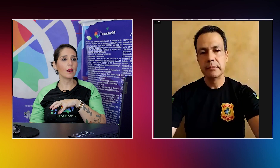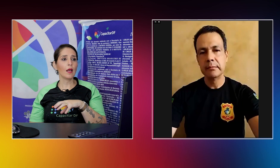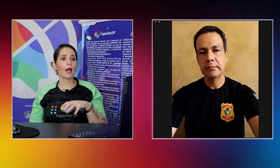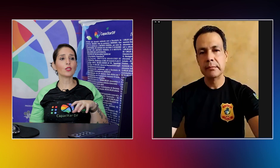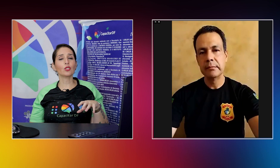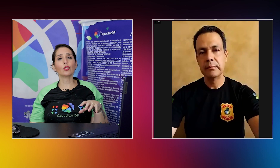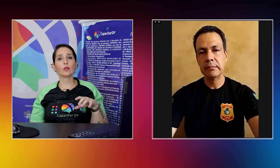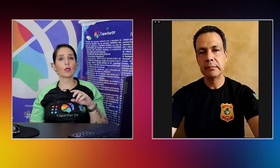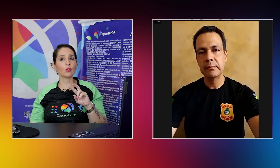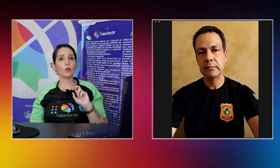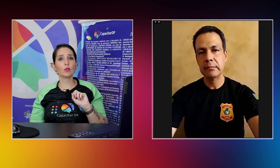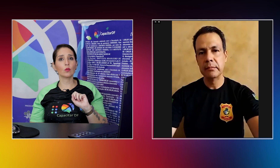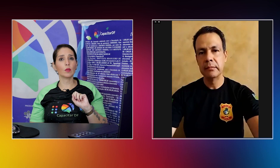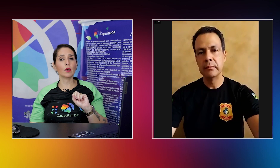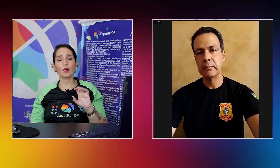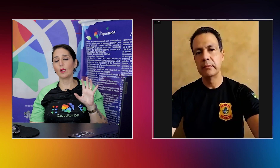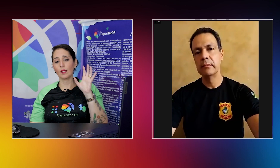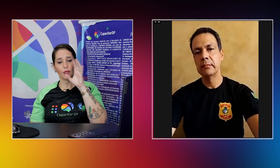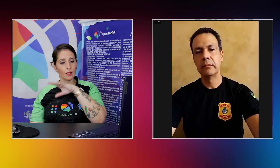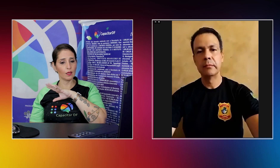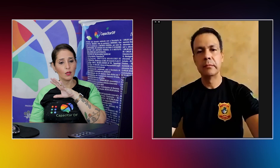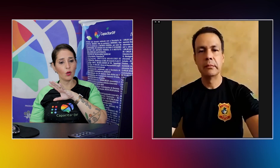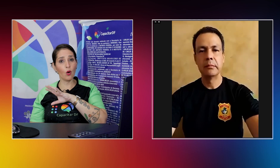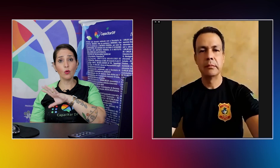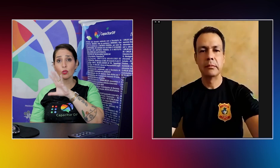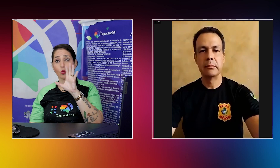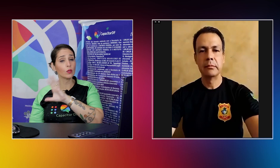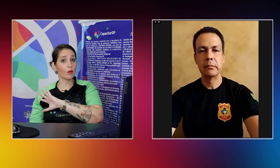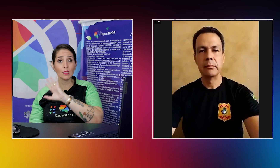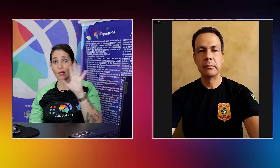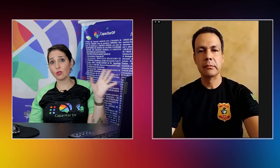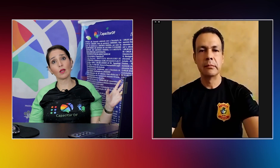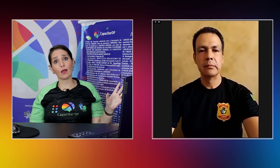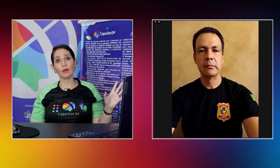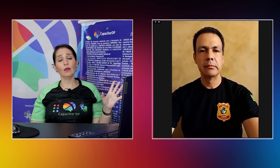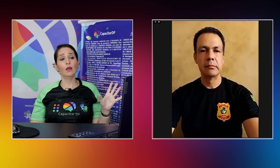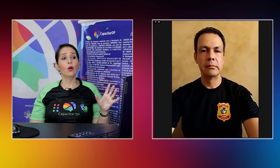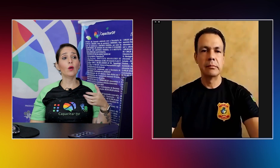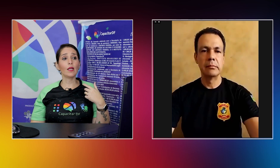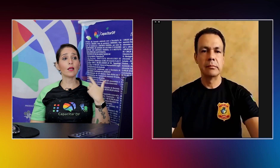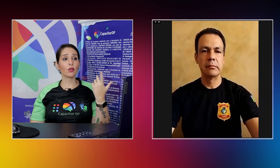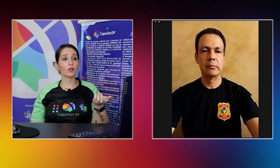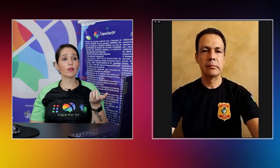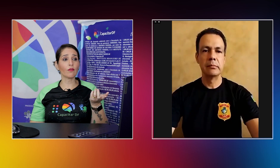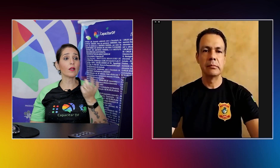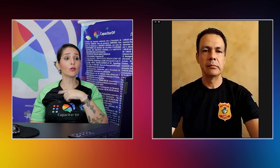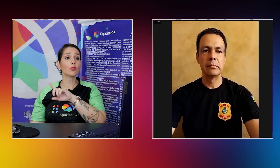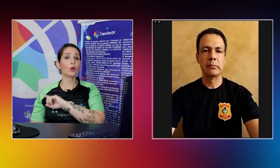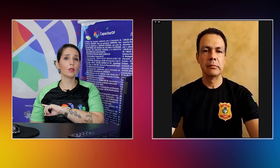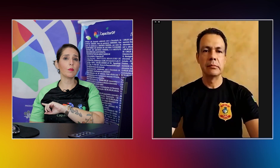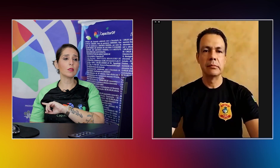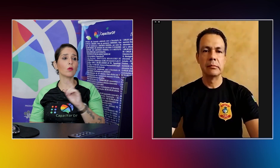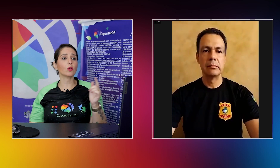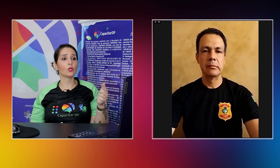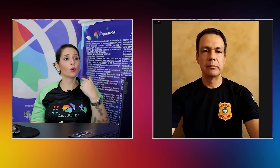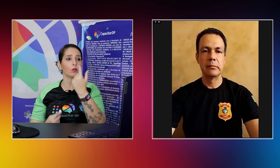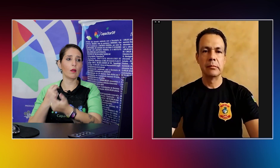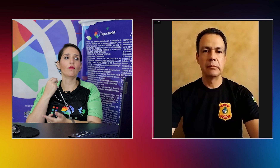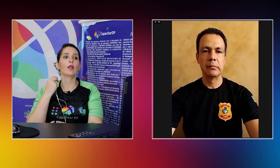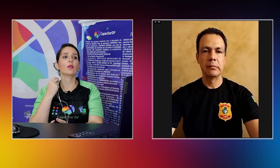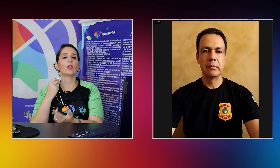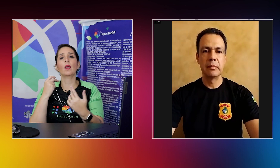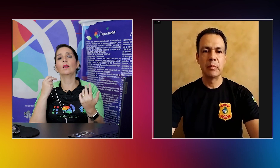lugar, das duas, uma, ou o surdo não entende nada, ou ele acha que você está falando de outra pessoa, de